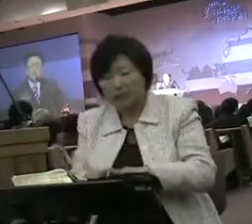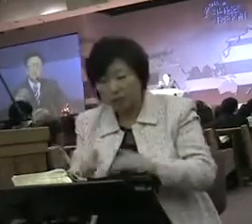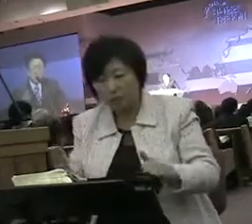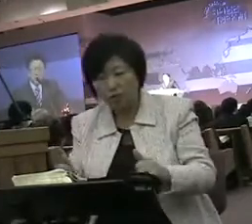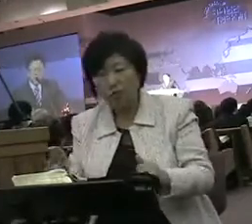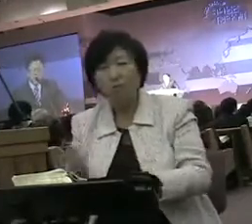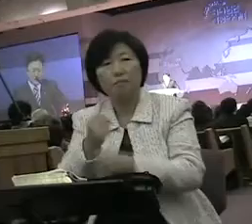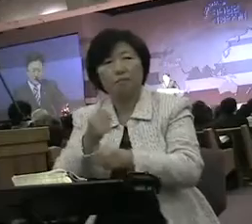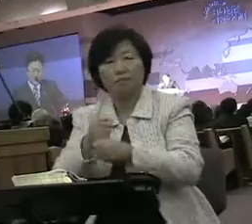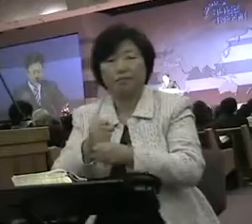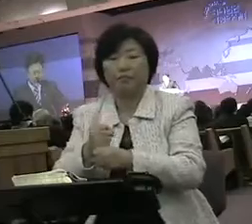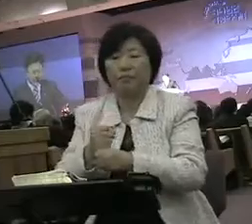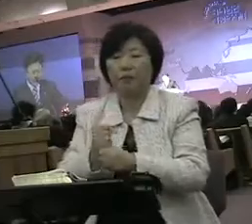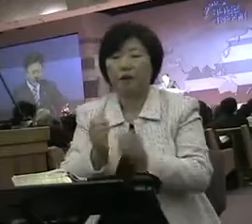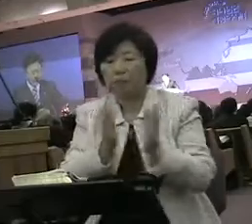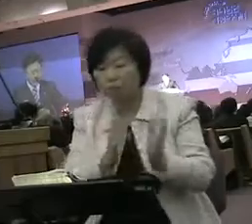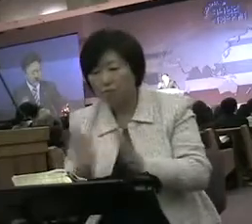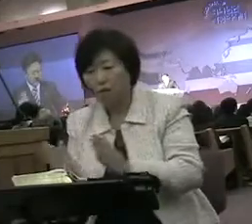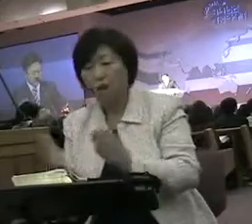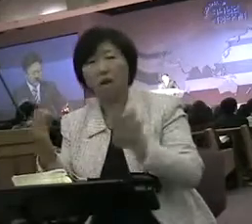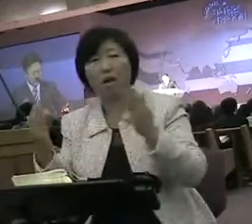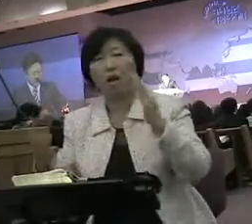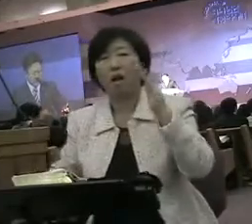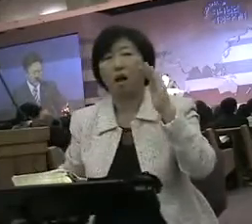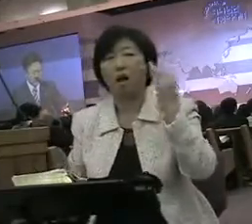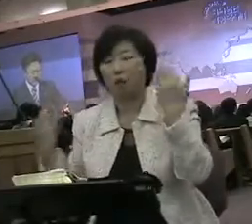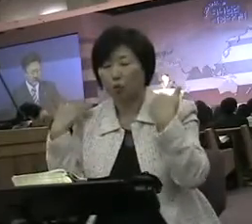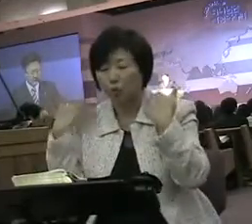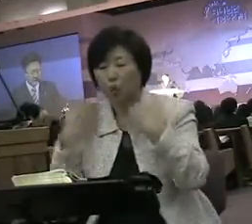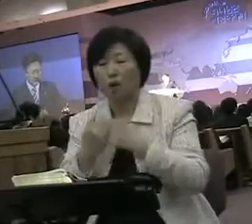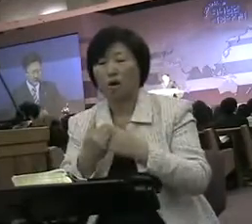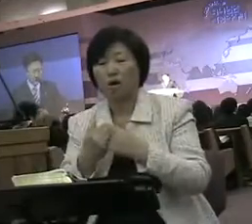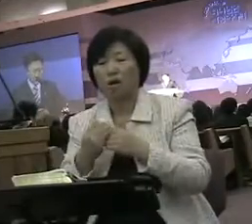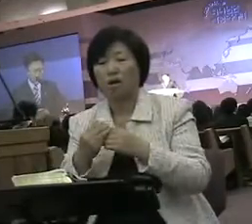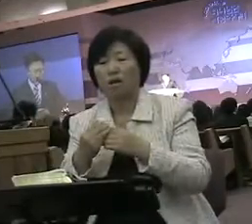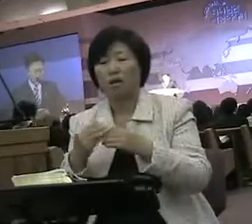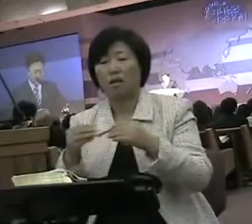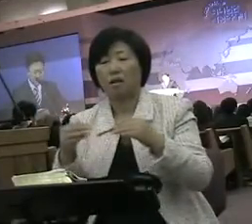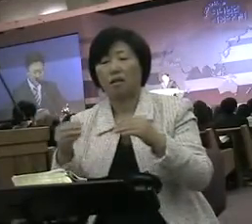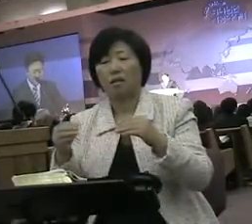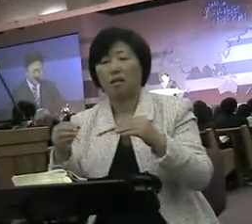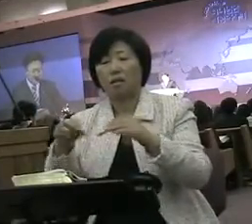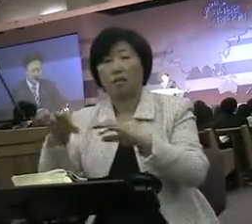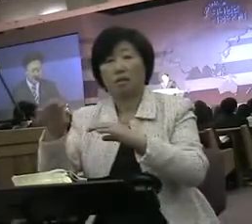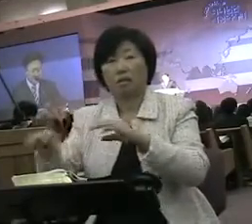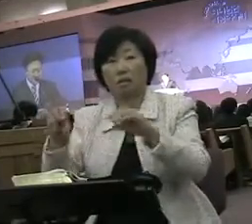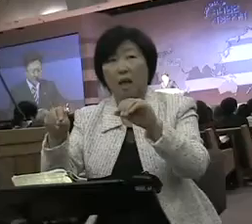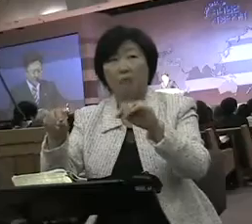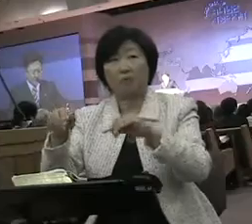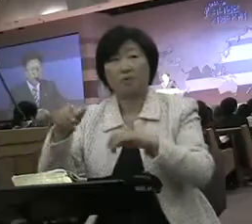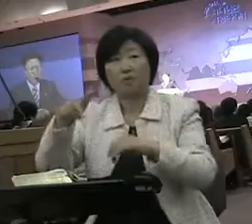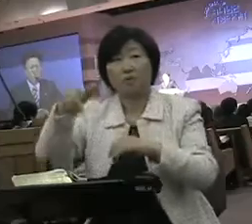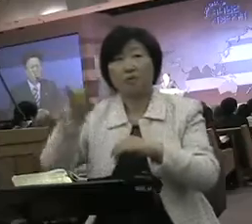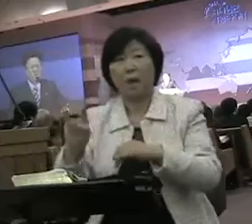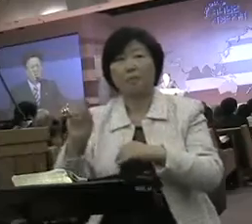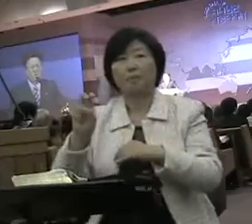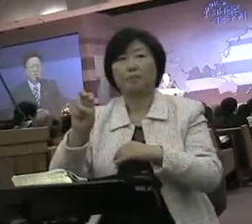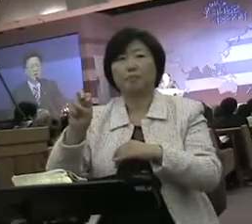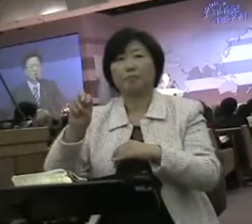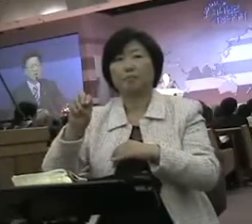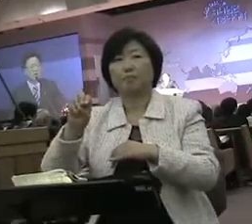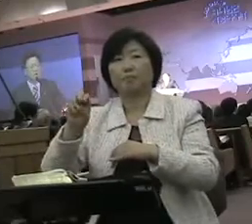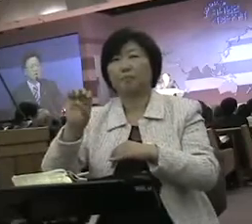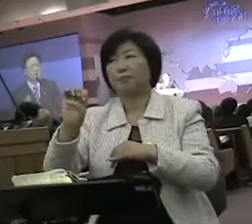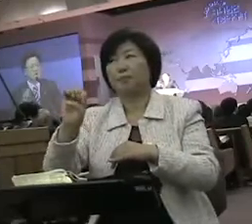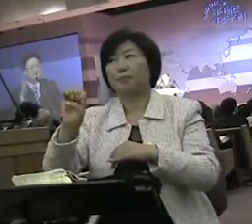준비된 일꾼들이 학교와 캠퍼스에서 길러질 것입니다. 여러분, 다음 세대가 온전히 주님 앞에 드려질 때에